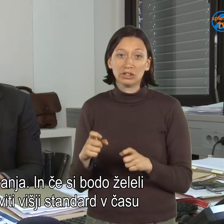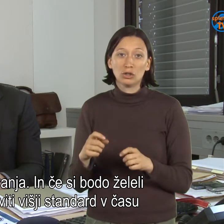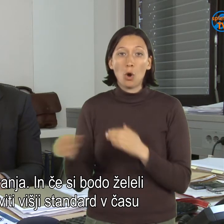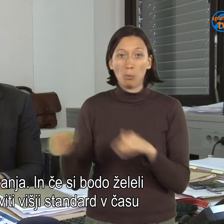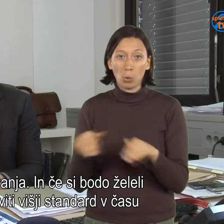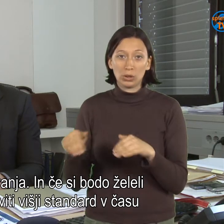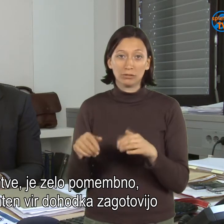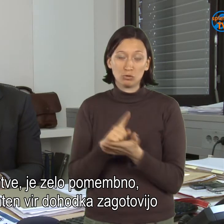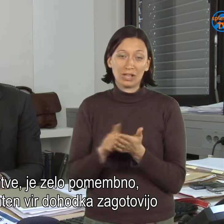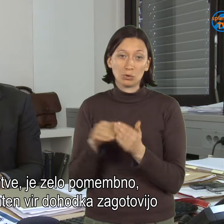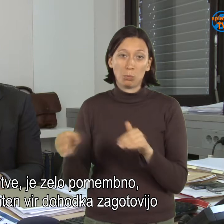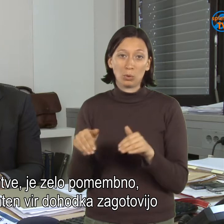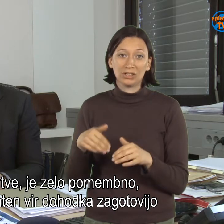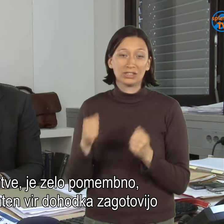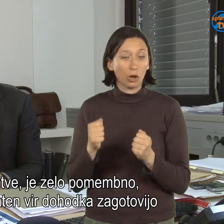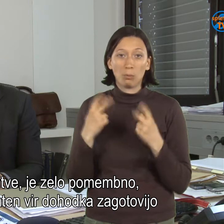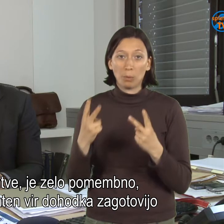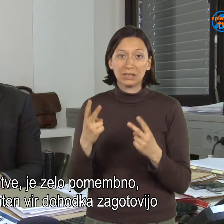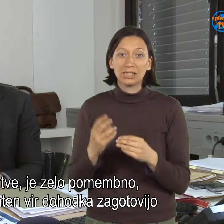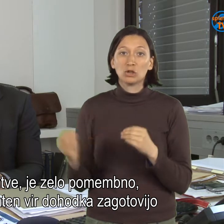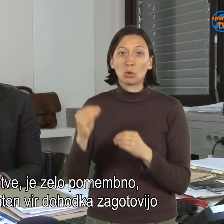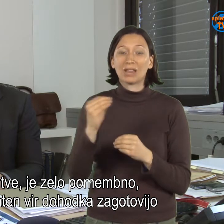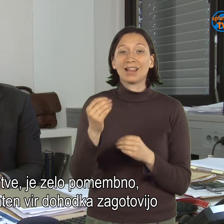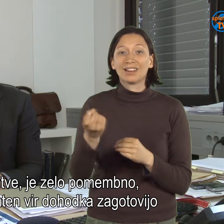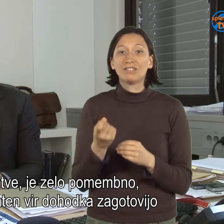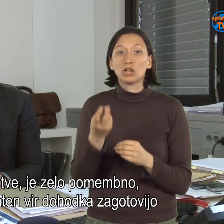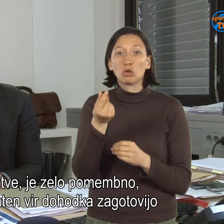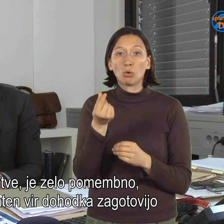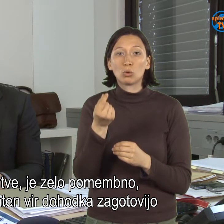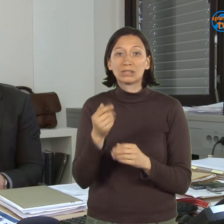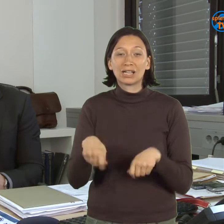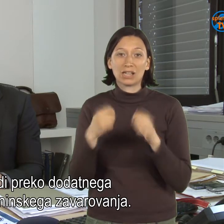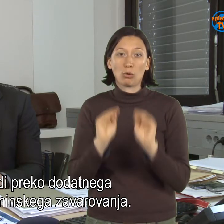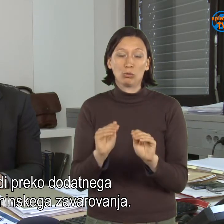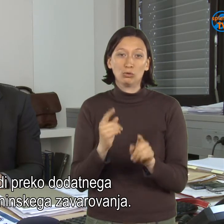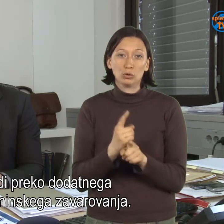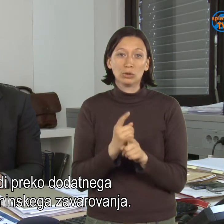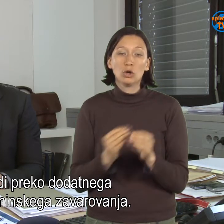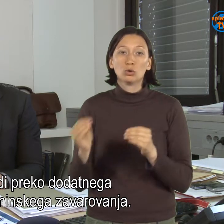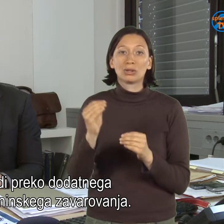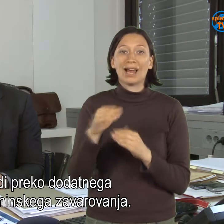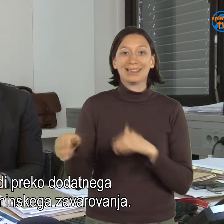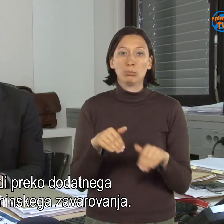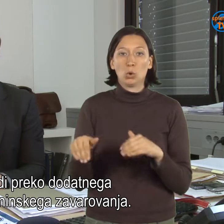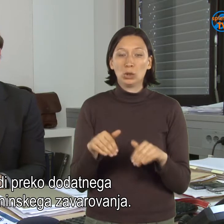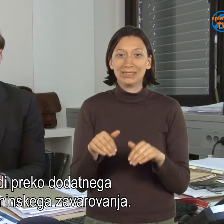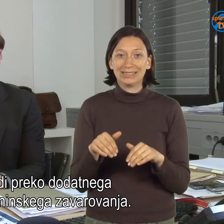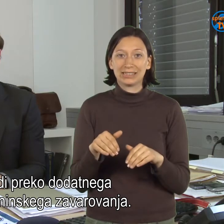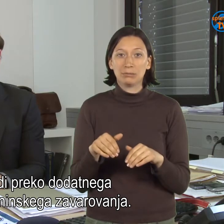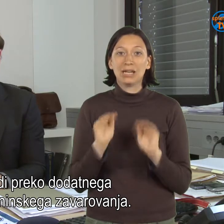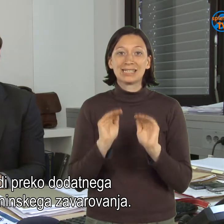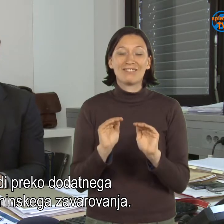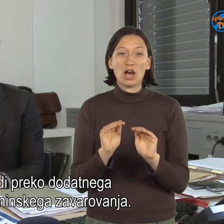okviru upokojitve, ne, v času upokojitve je zelo pomembno, da si dodaten vir dohodka zagotovijo tudi v dodatnem